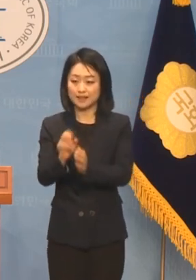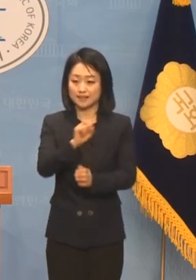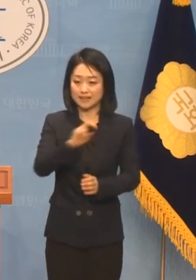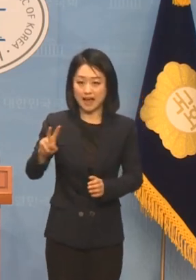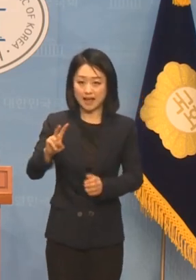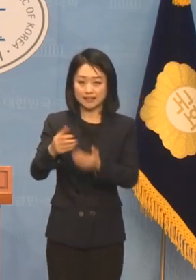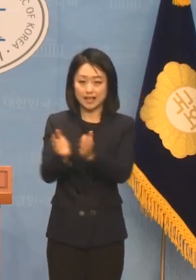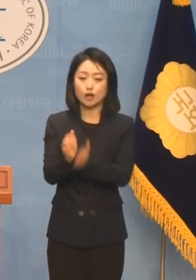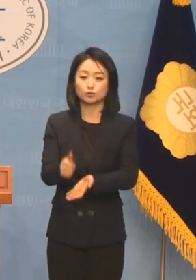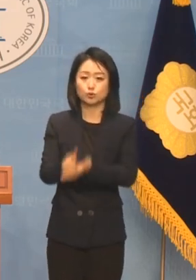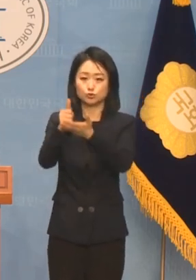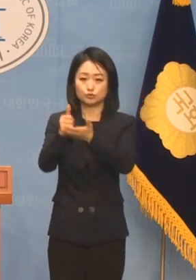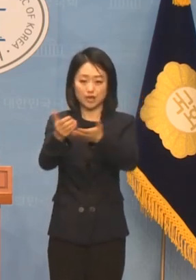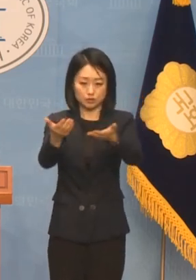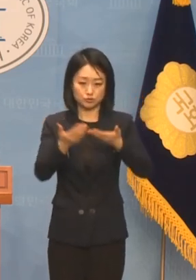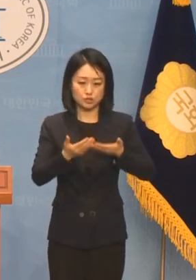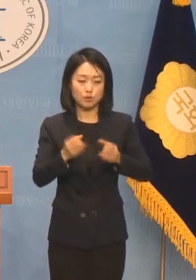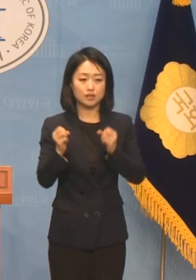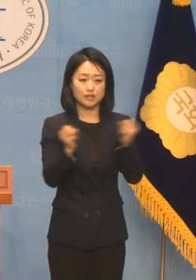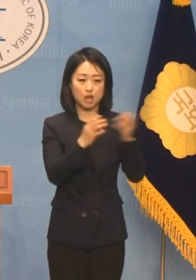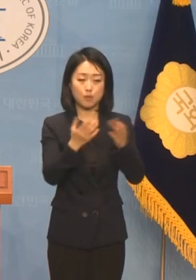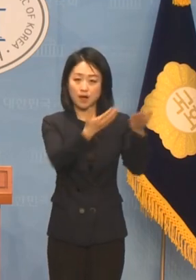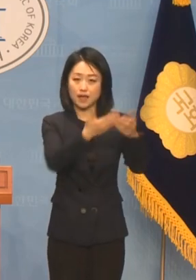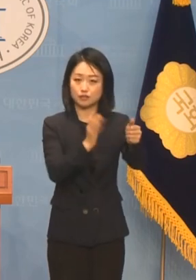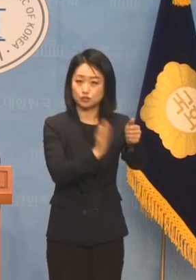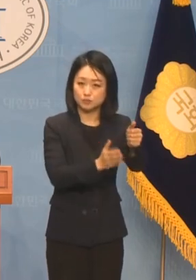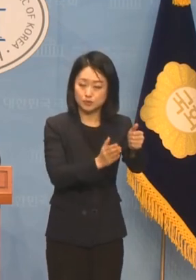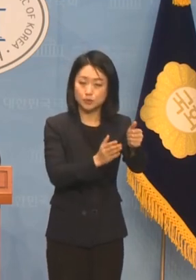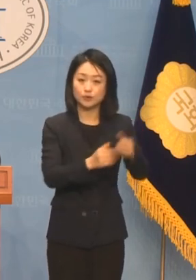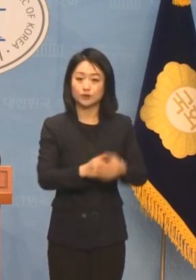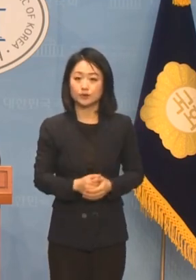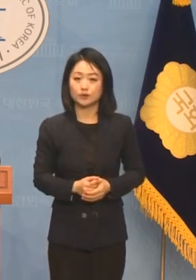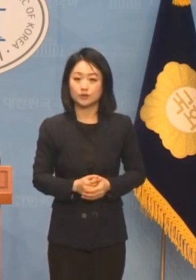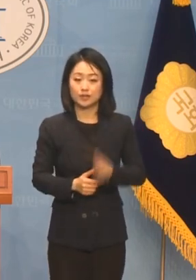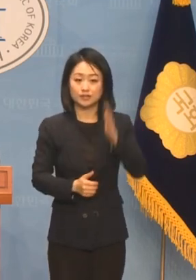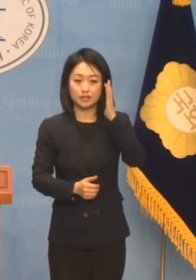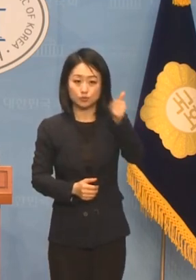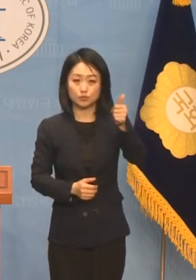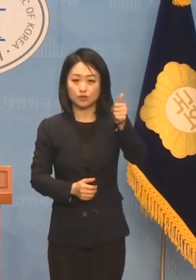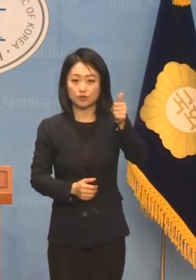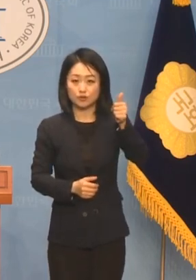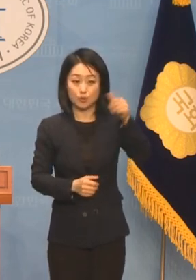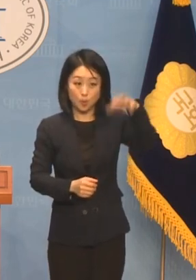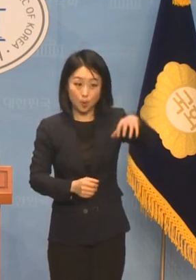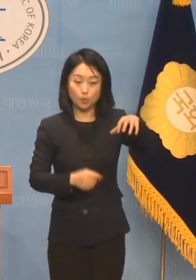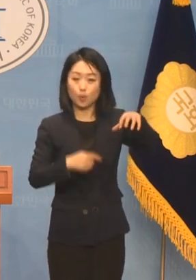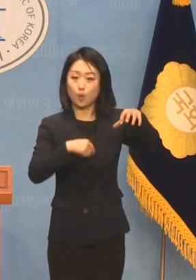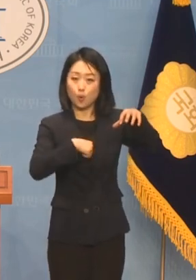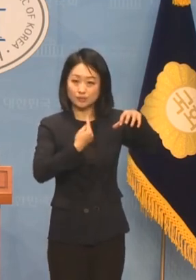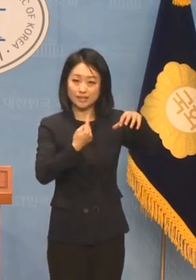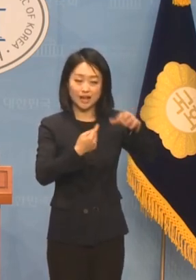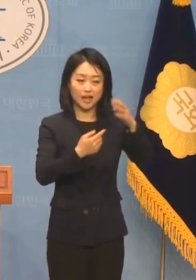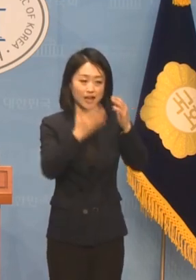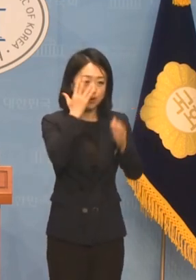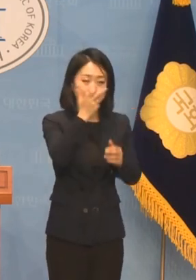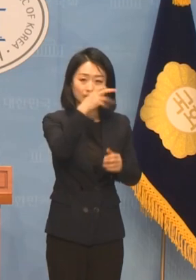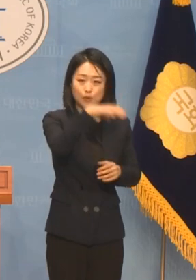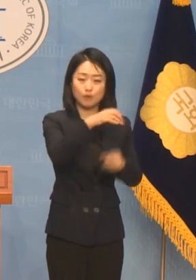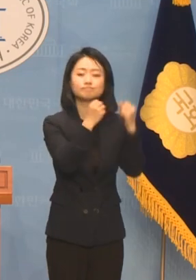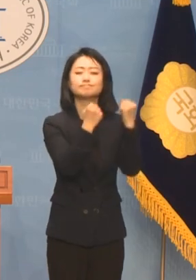야당을 존중하고 대화를 하십시오. 홀로 용산 대통령실에 앉아서